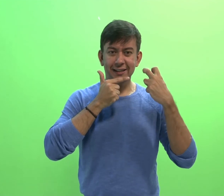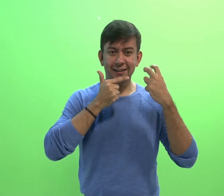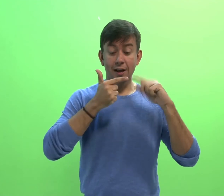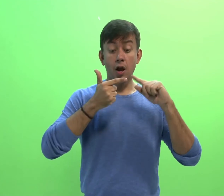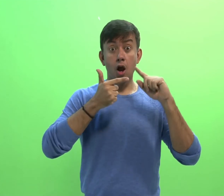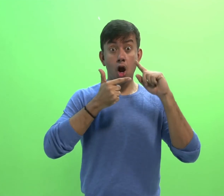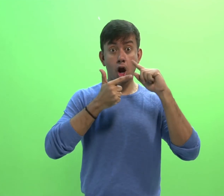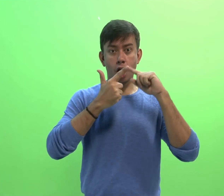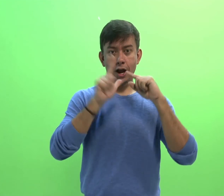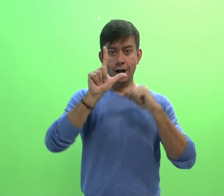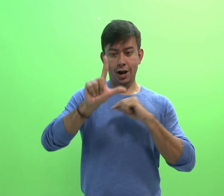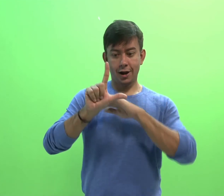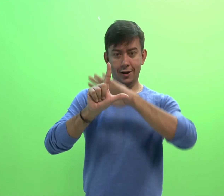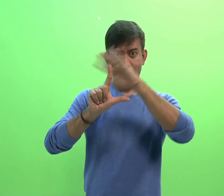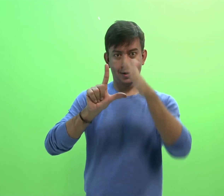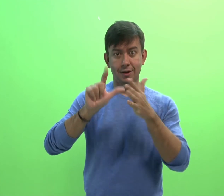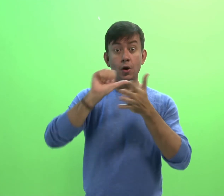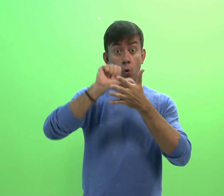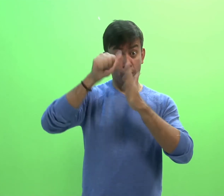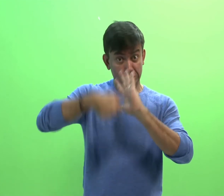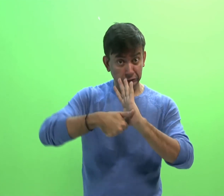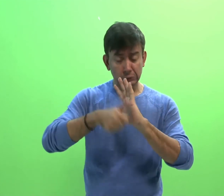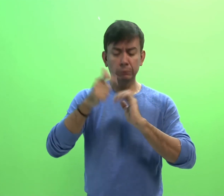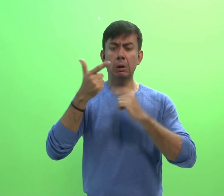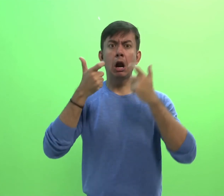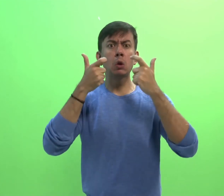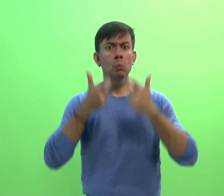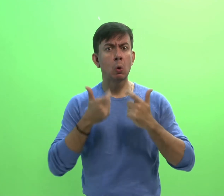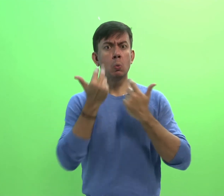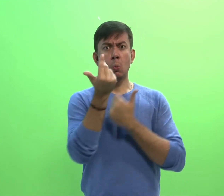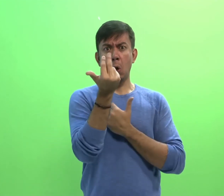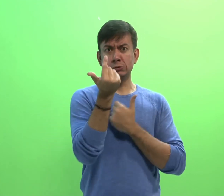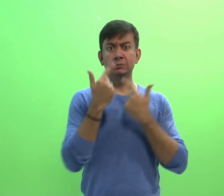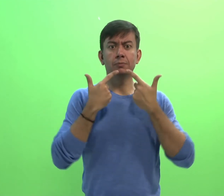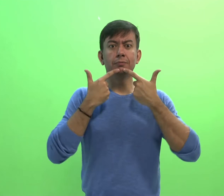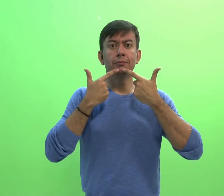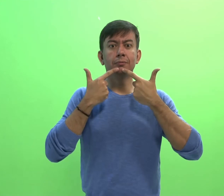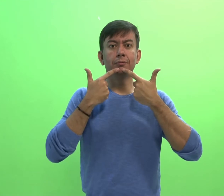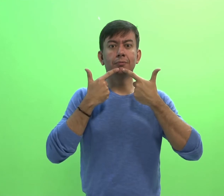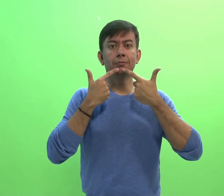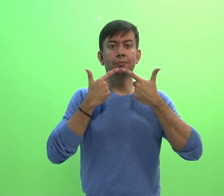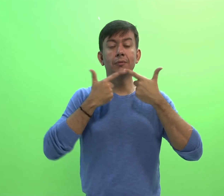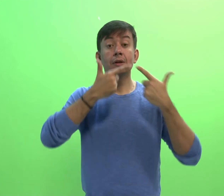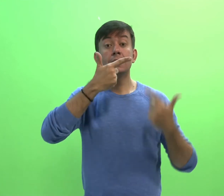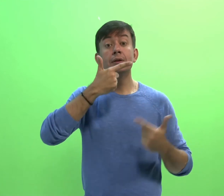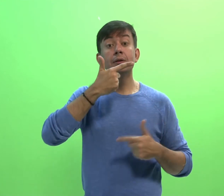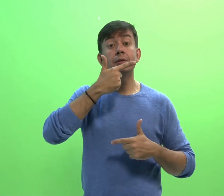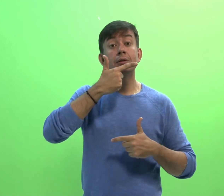Perceberam a diferença? Olhem, configuração de mão em L, a mesma locação que é no